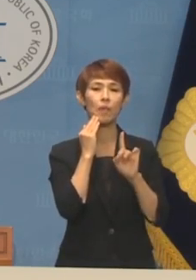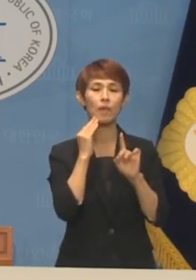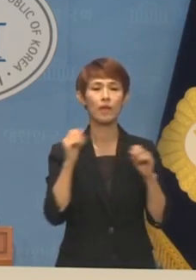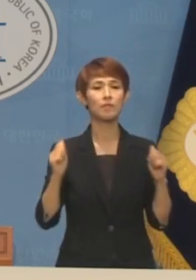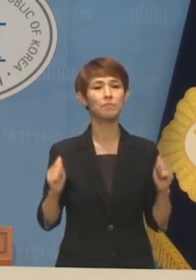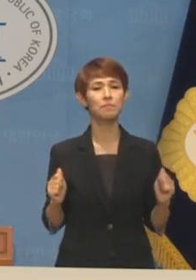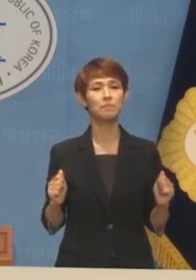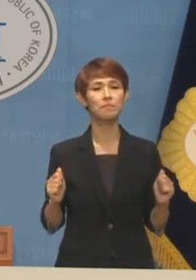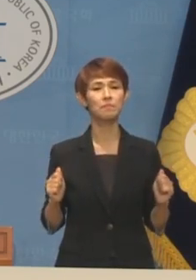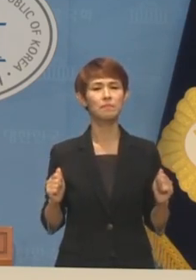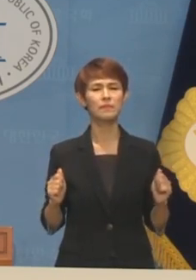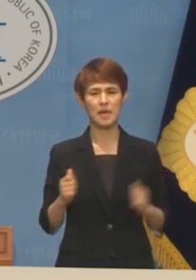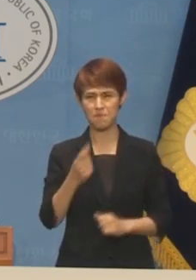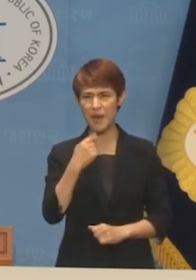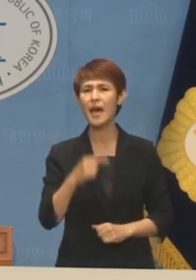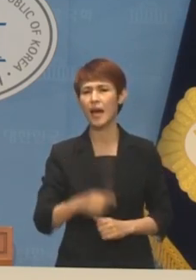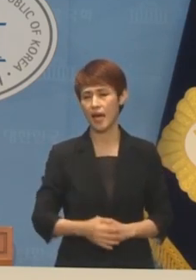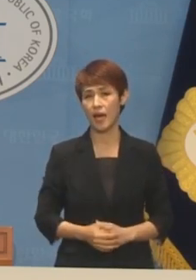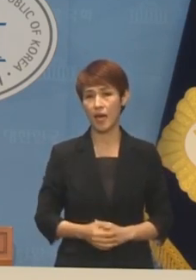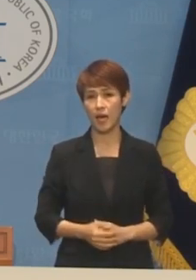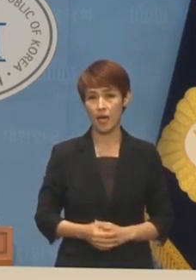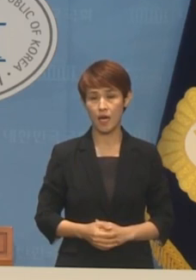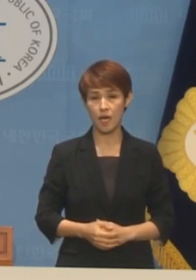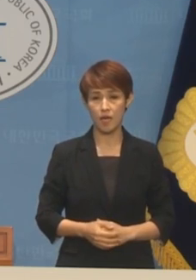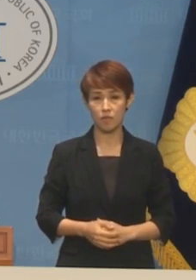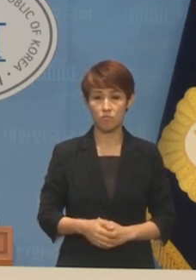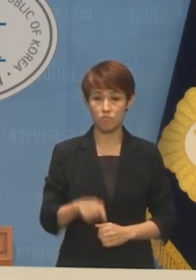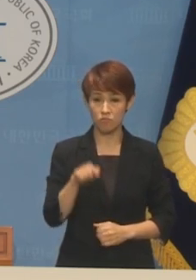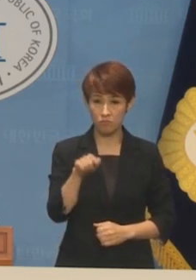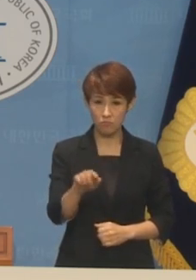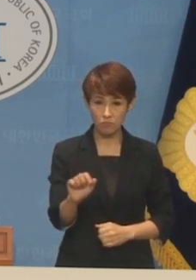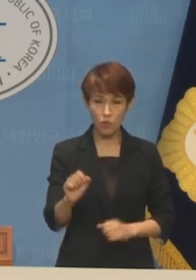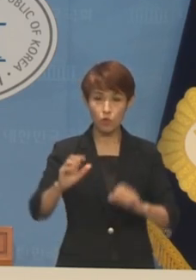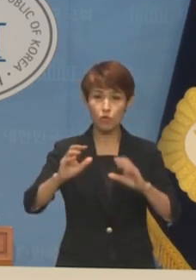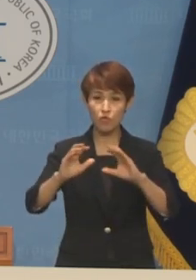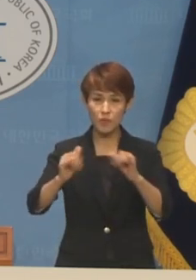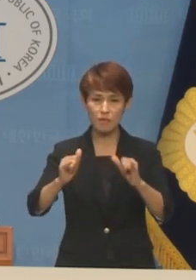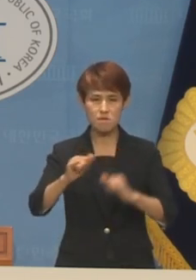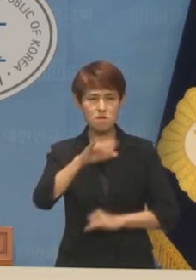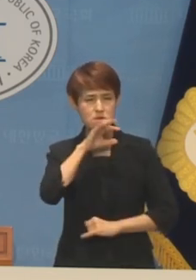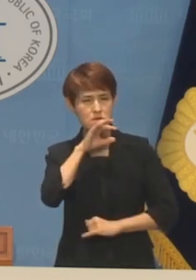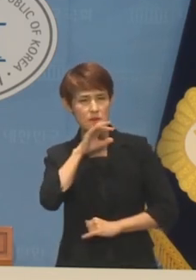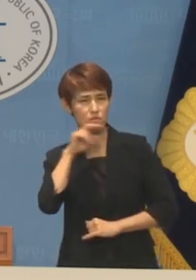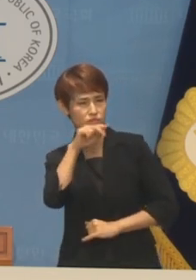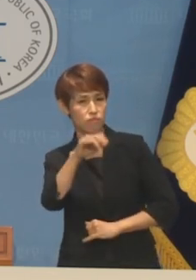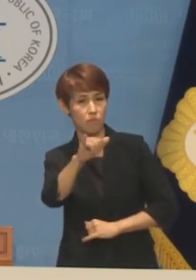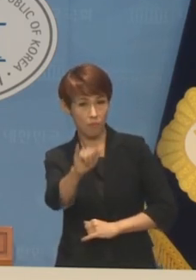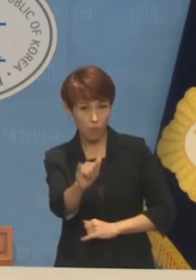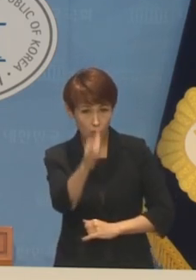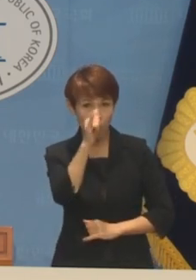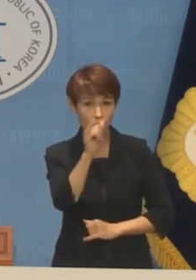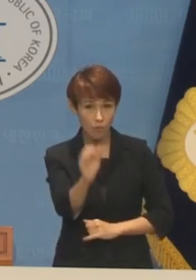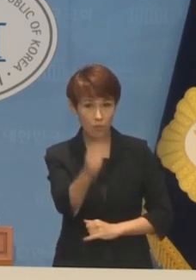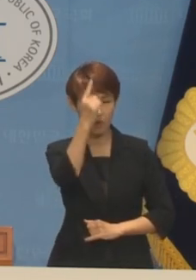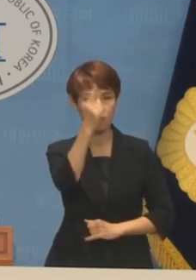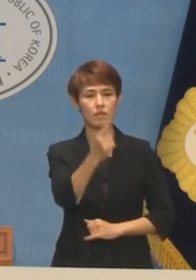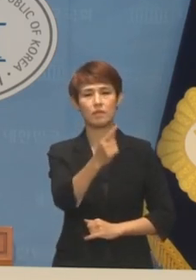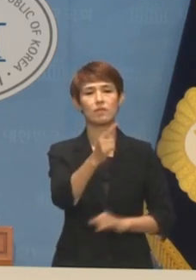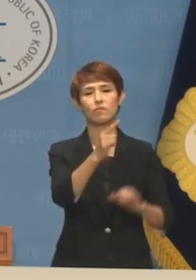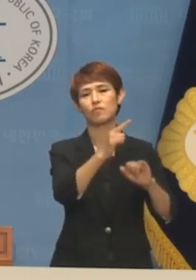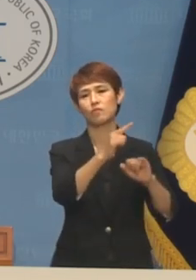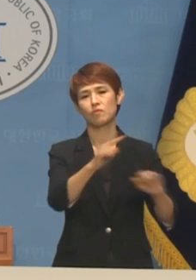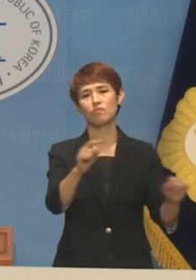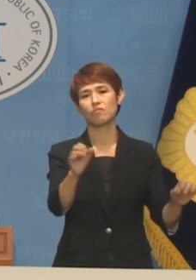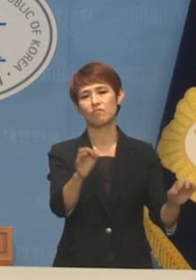들고 있었습니다. 이 캠페인은 국민 항의로 중단됐습니다. 자, 선관위는